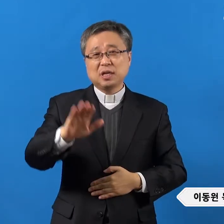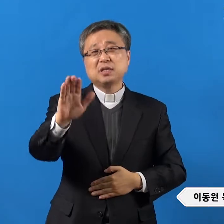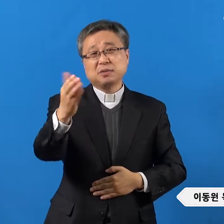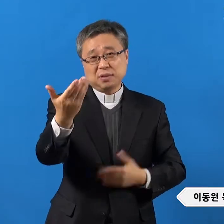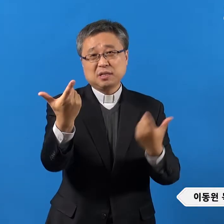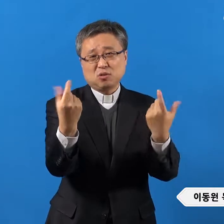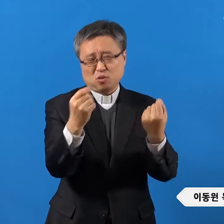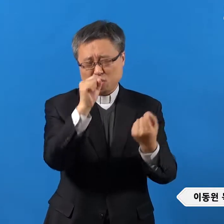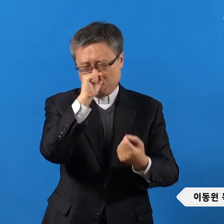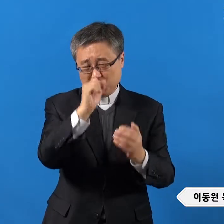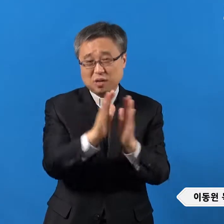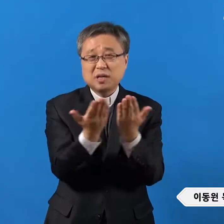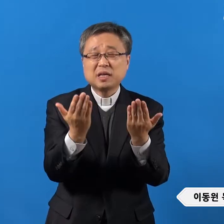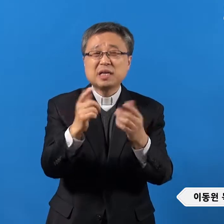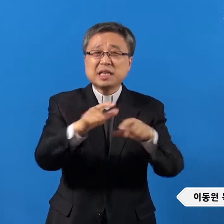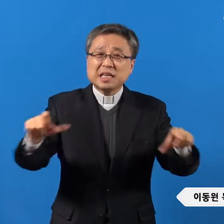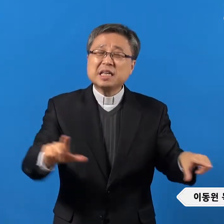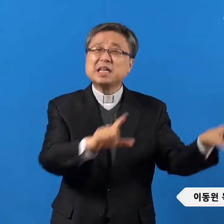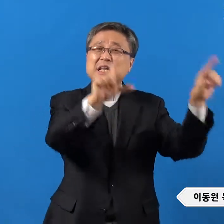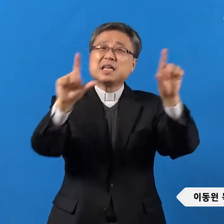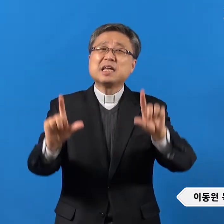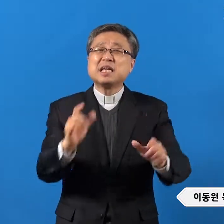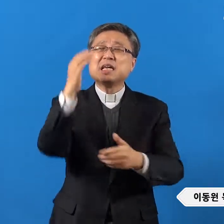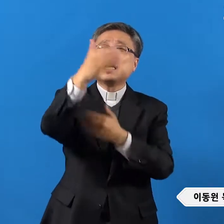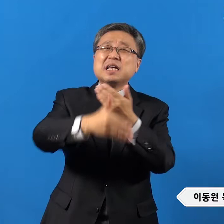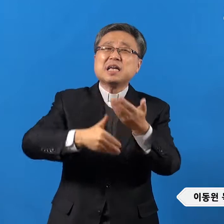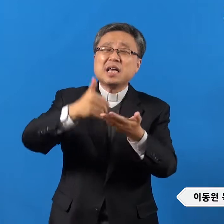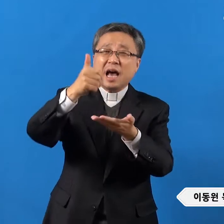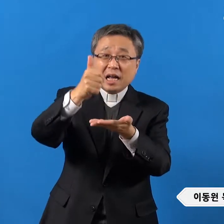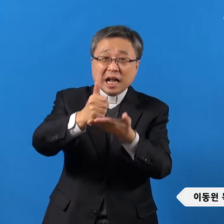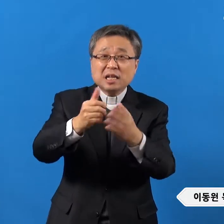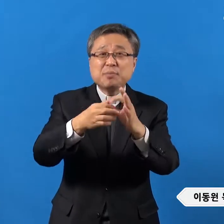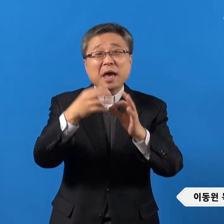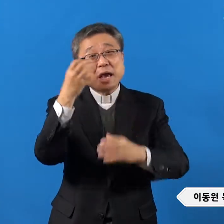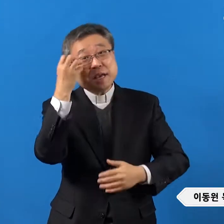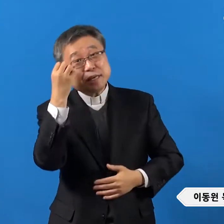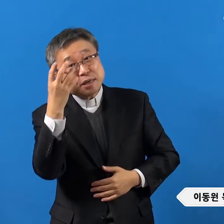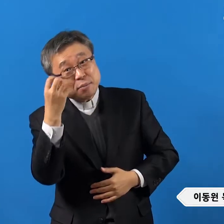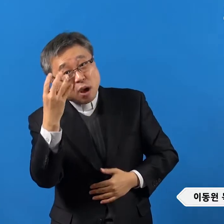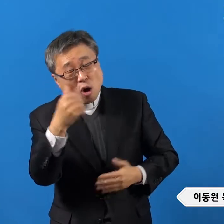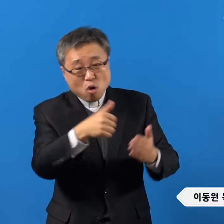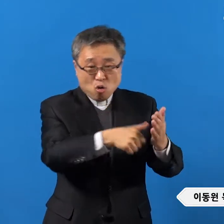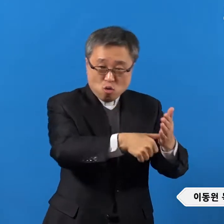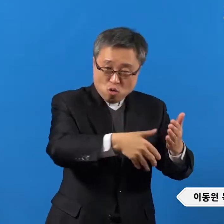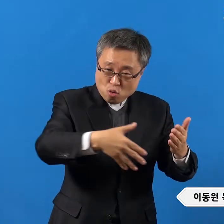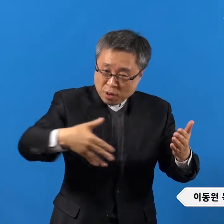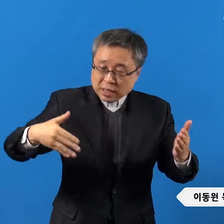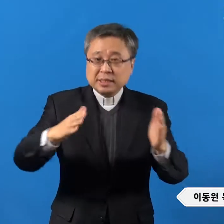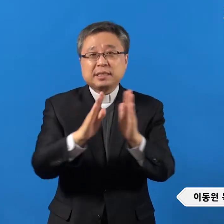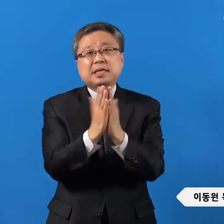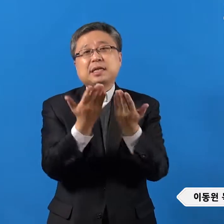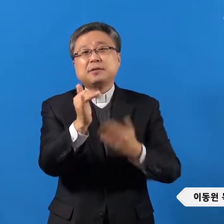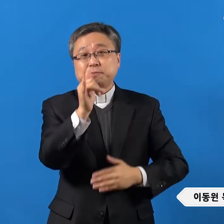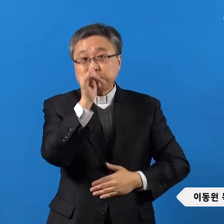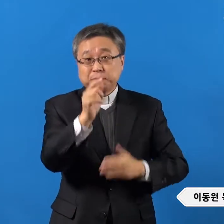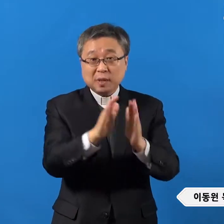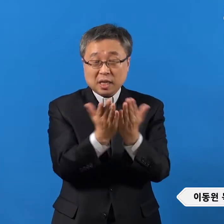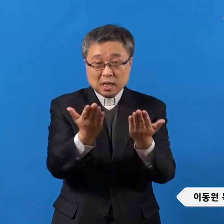책입니다. 일상, 하나님의 신비라는 명저가 있습니다. 이 책의 서문에서